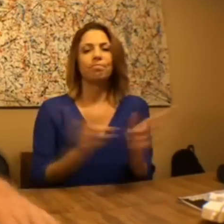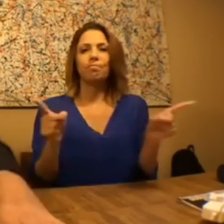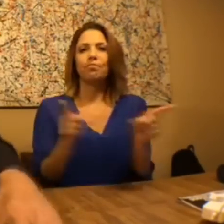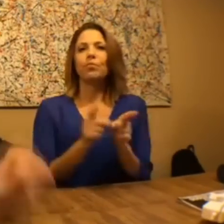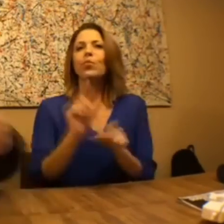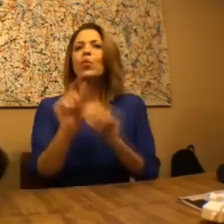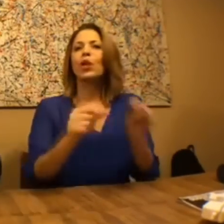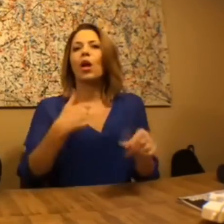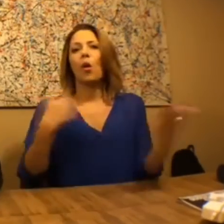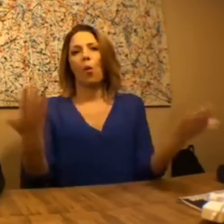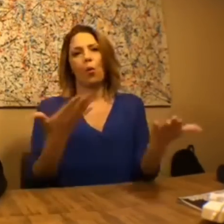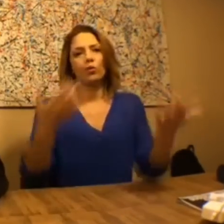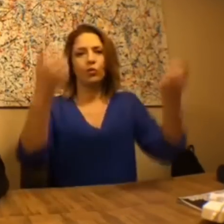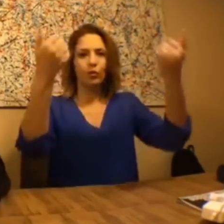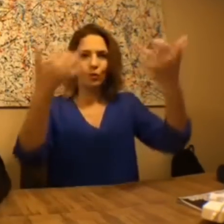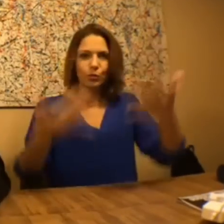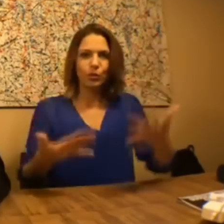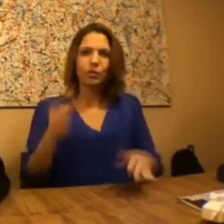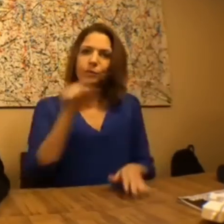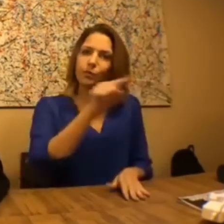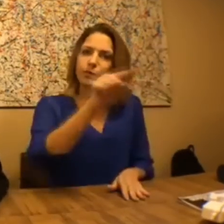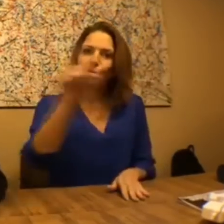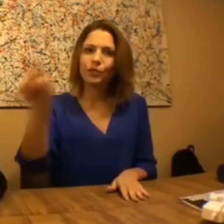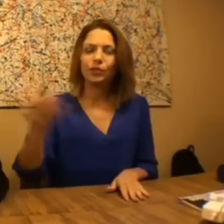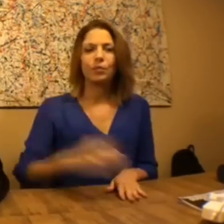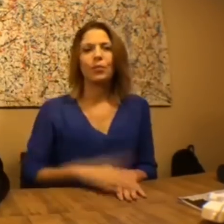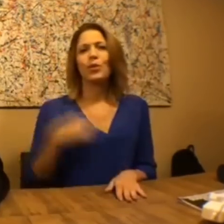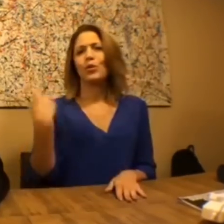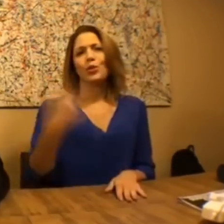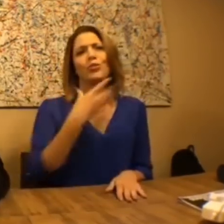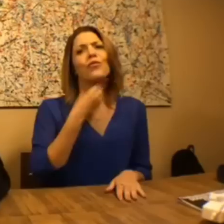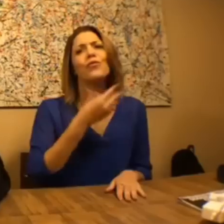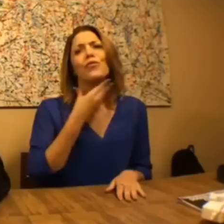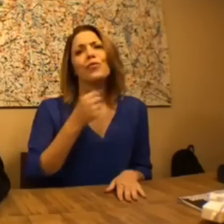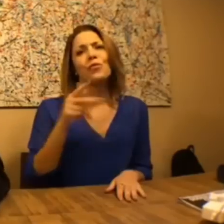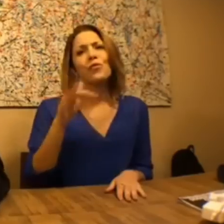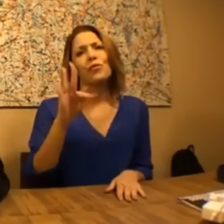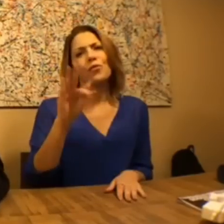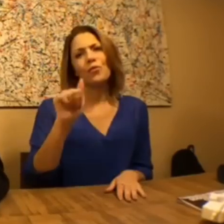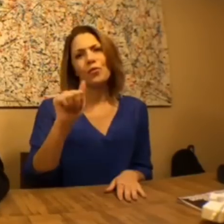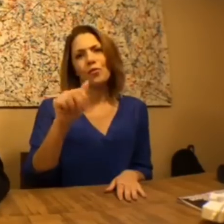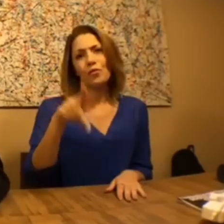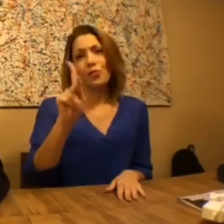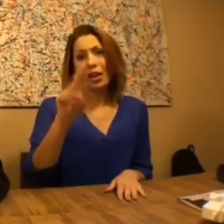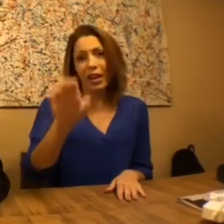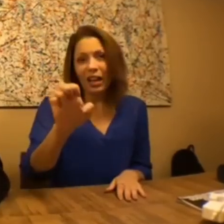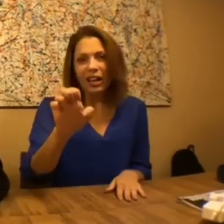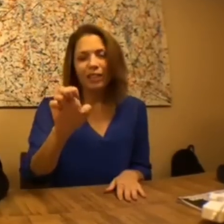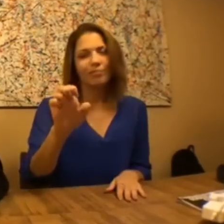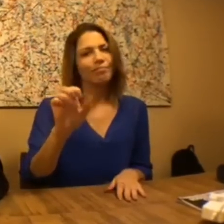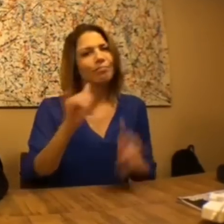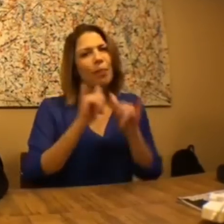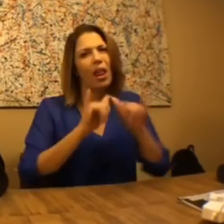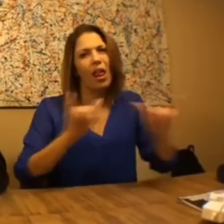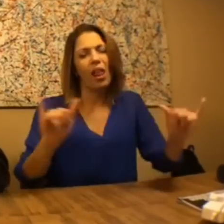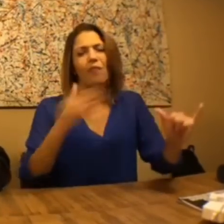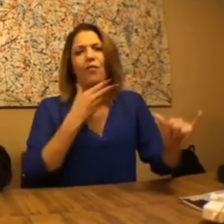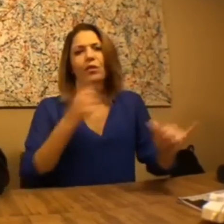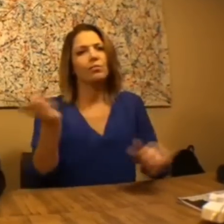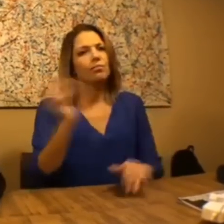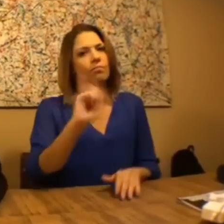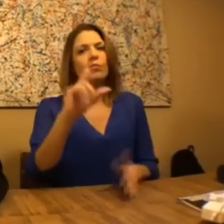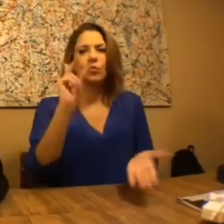aqui? Como da nossa parte não tem fake news, tem a verdade acima de tudo, nós vamos tocar em